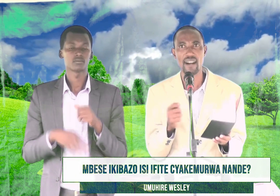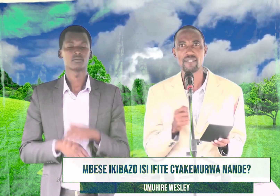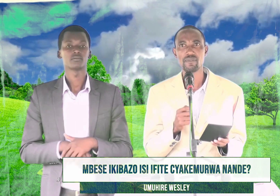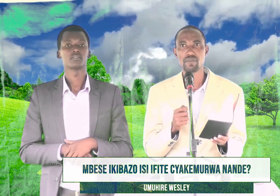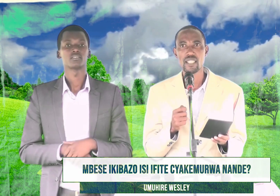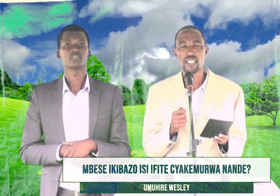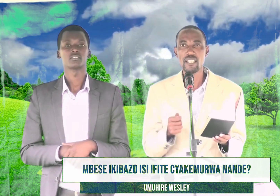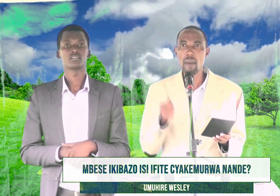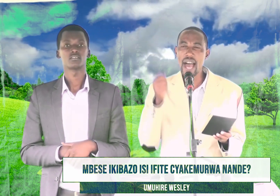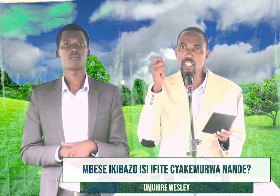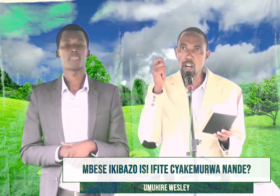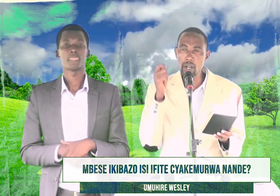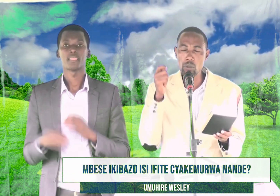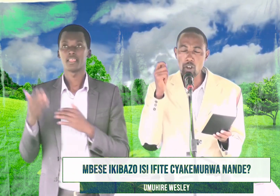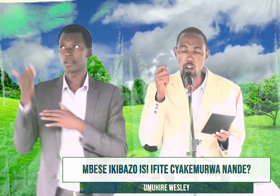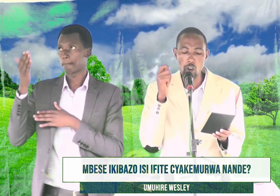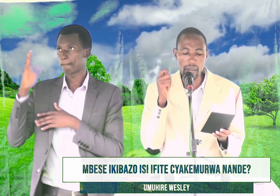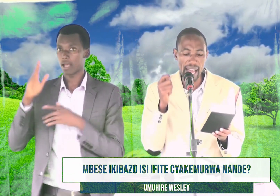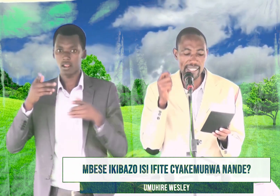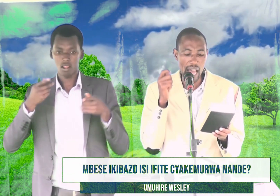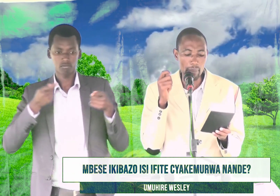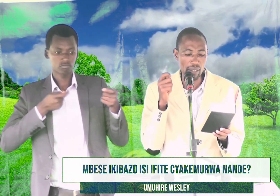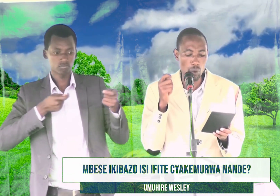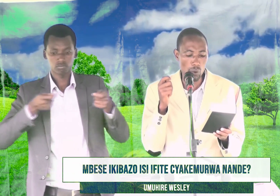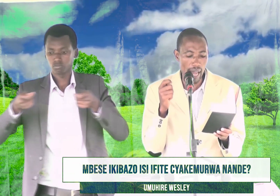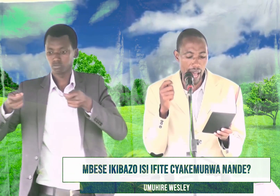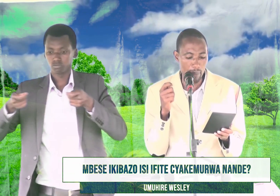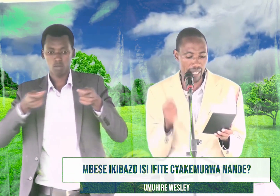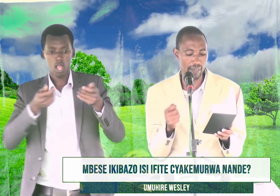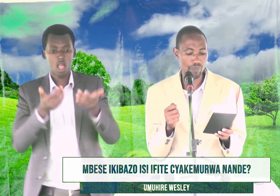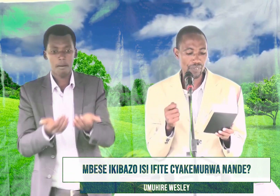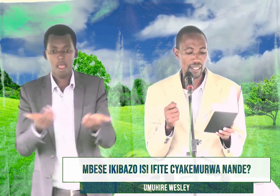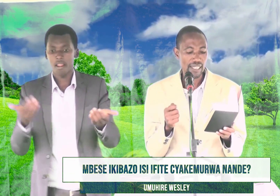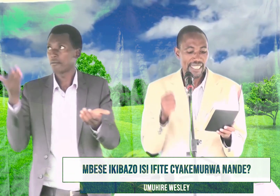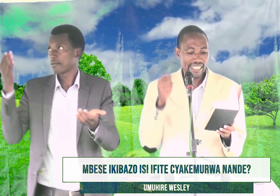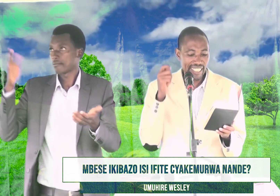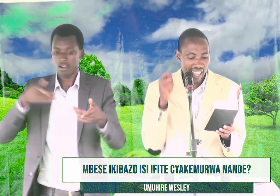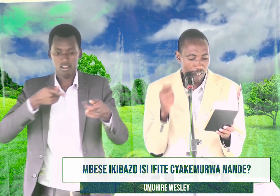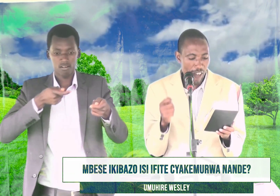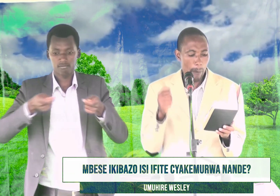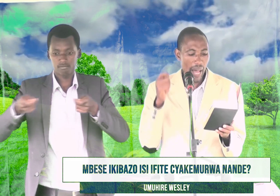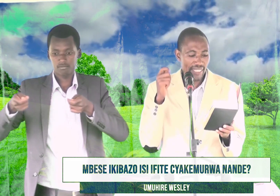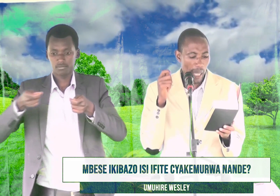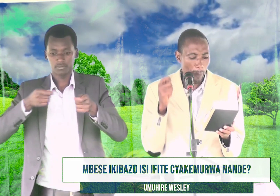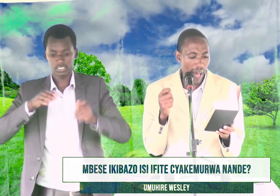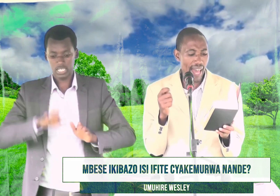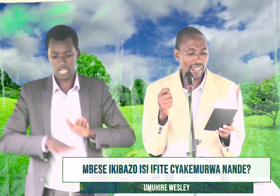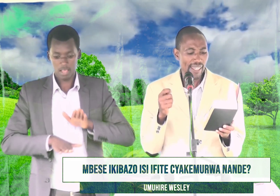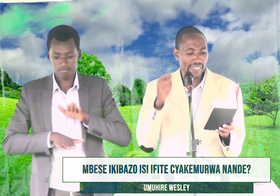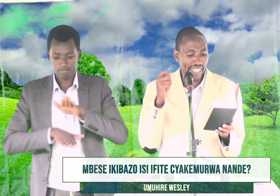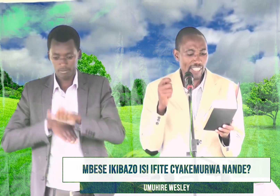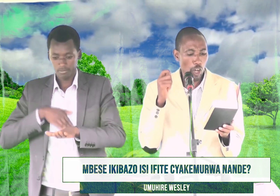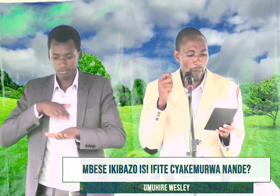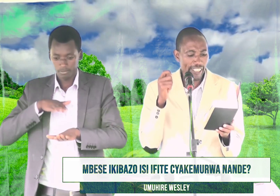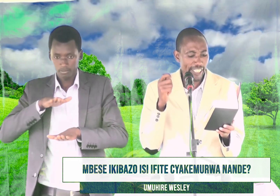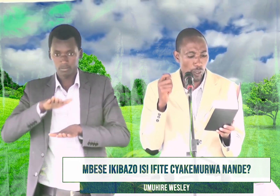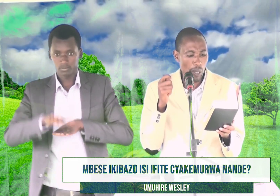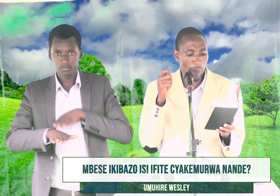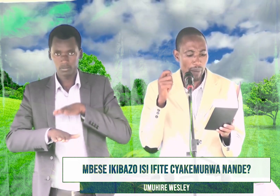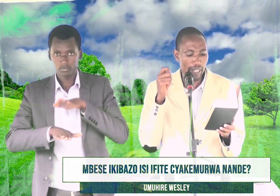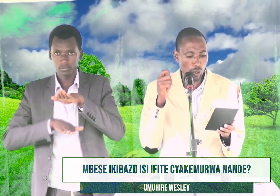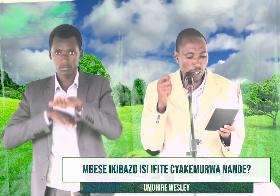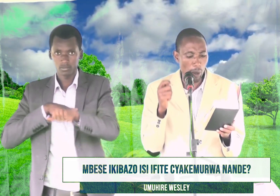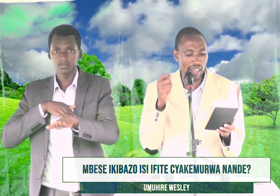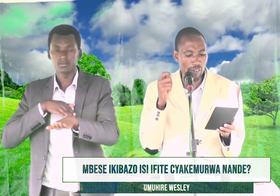en pas. Imana iyoboye ubwoko bwayo intambwe ku ntambwe. Il le fait passer par des chemins qui